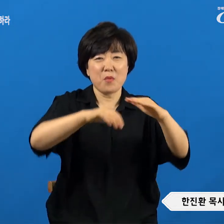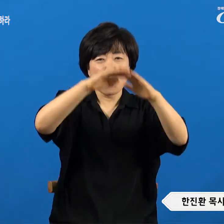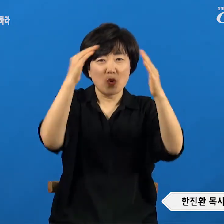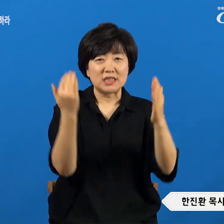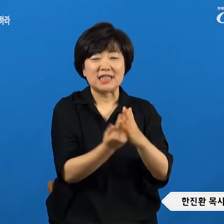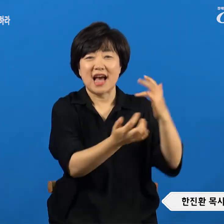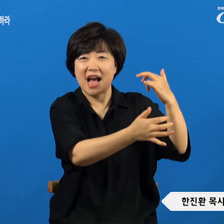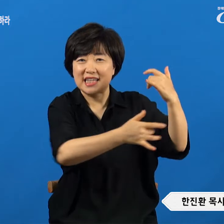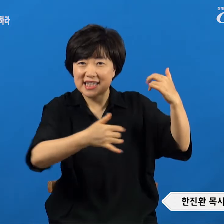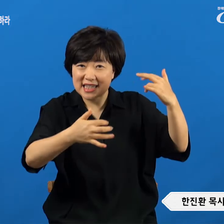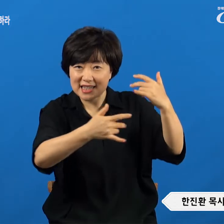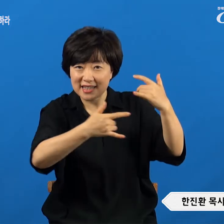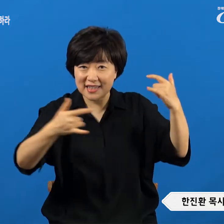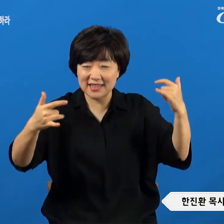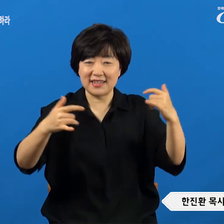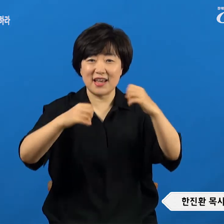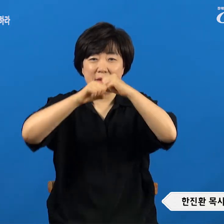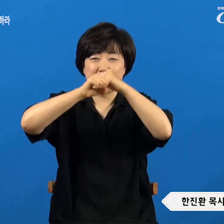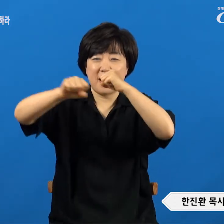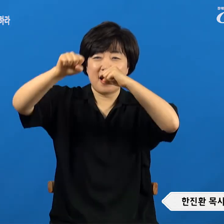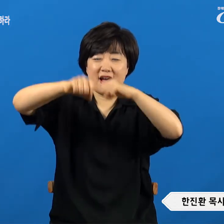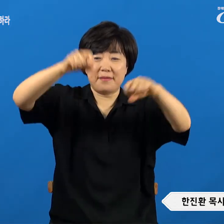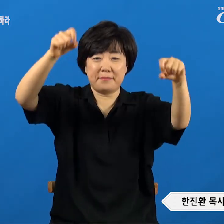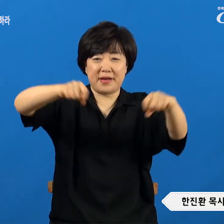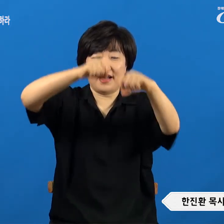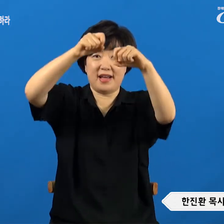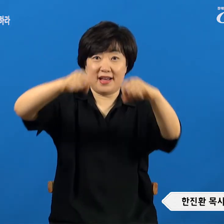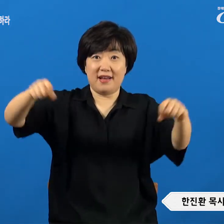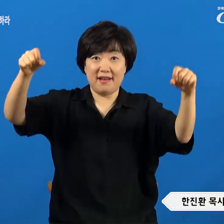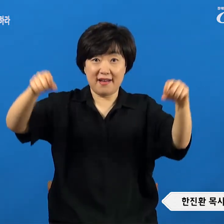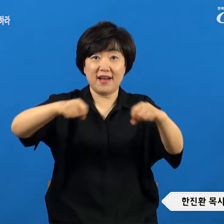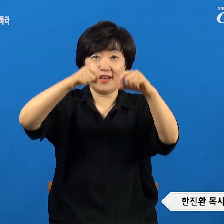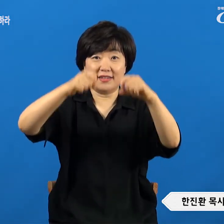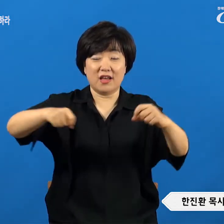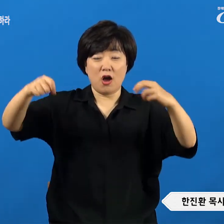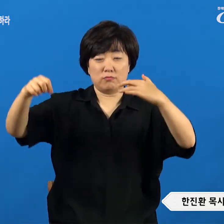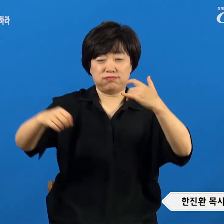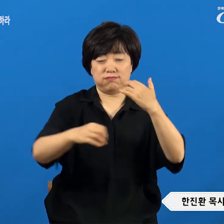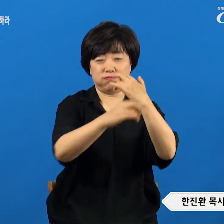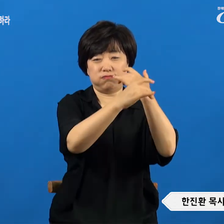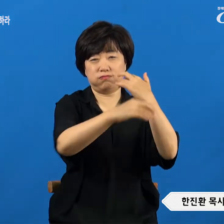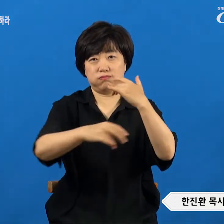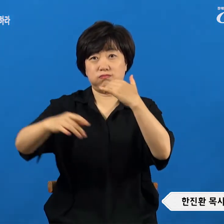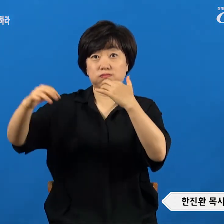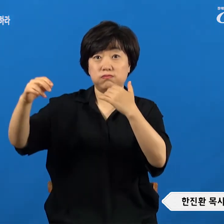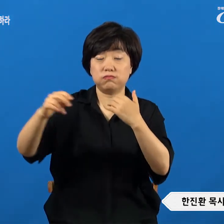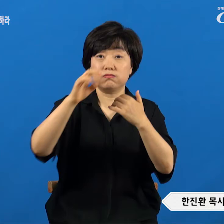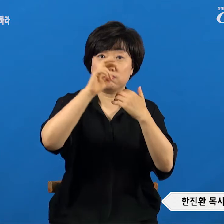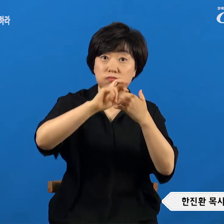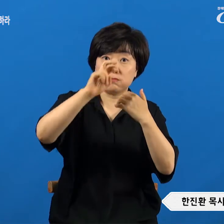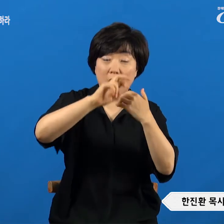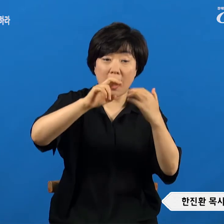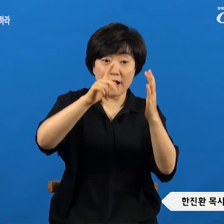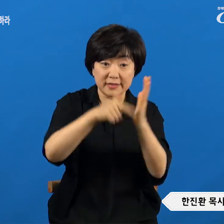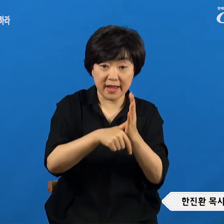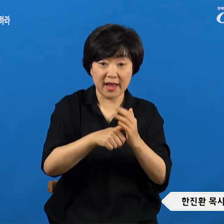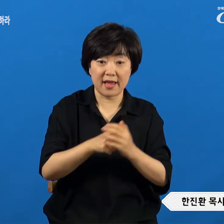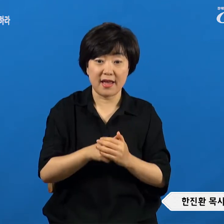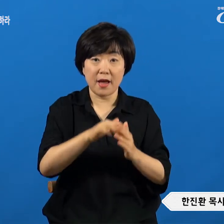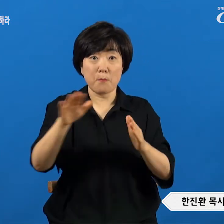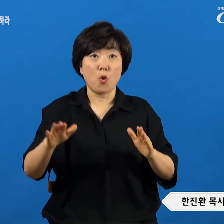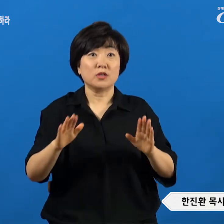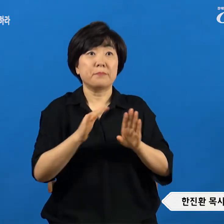모든 악기들이 거대한 오케스트라를 이루어서 연주를 할 때에 백성들이 전부 신상